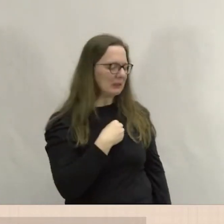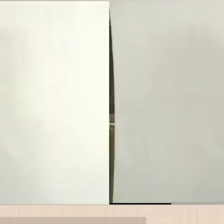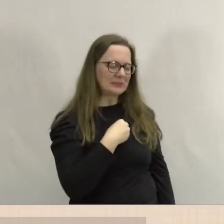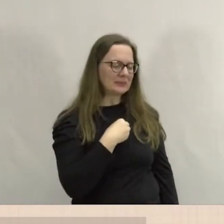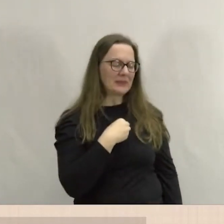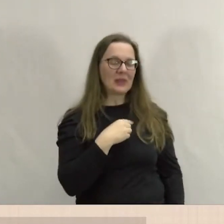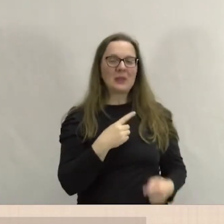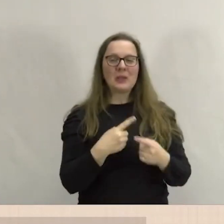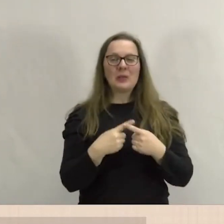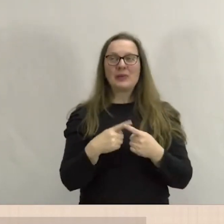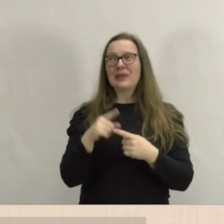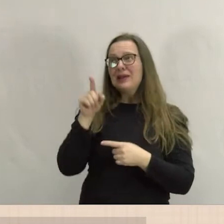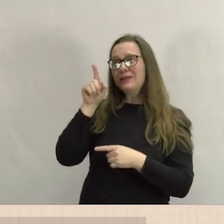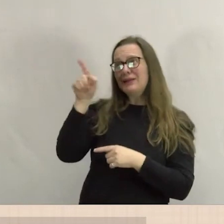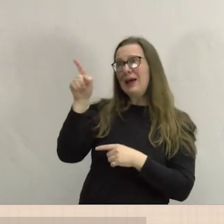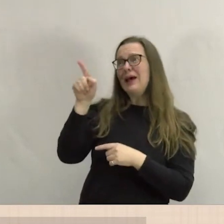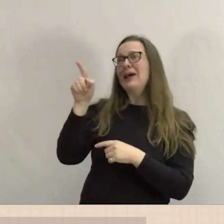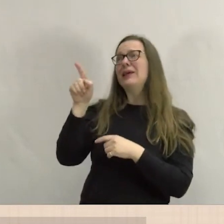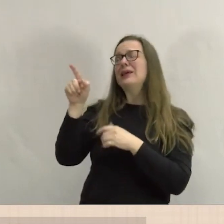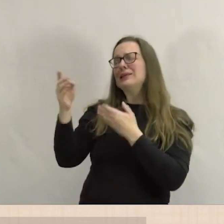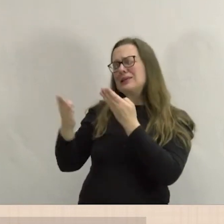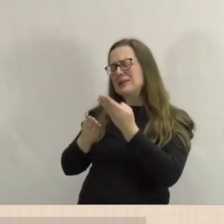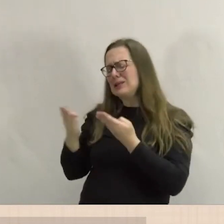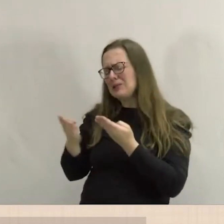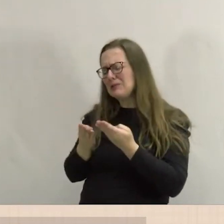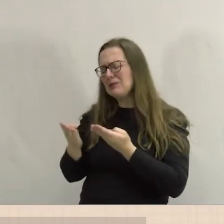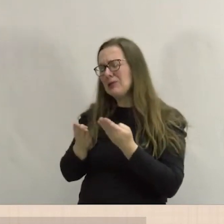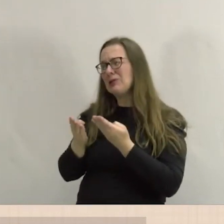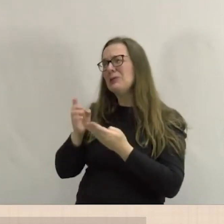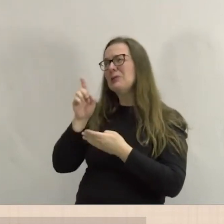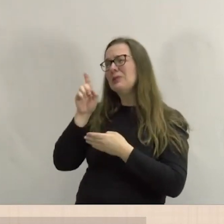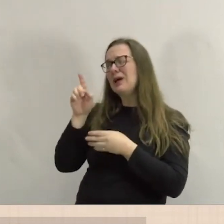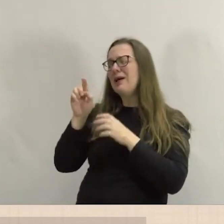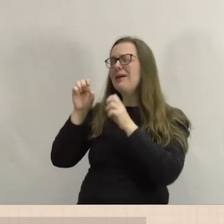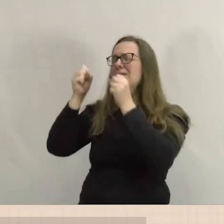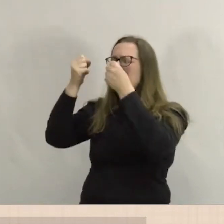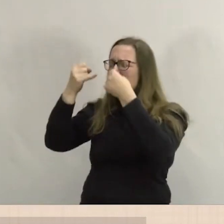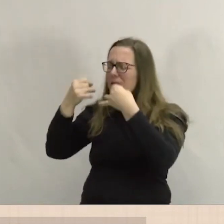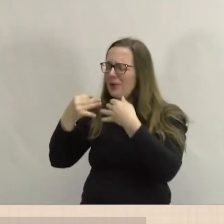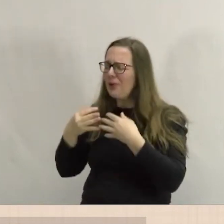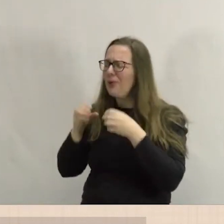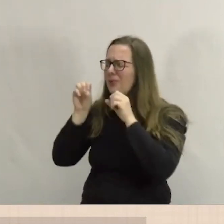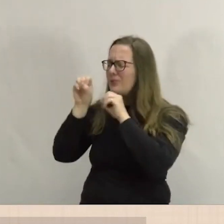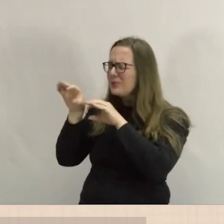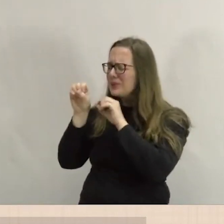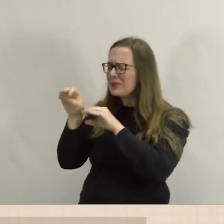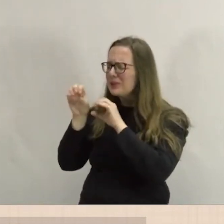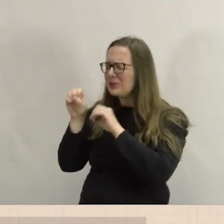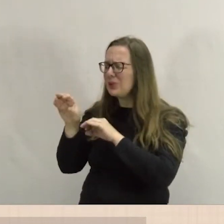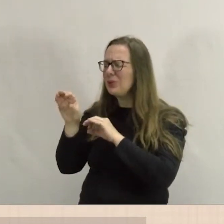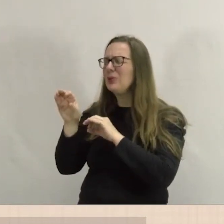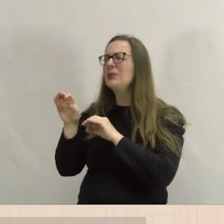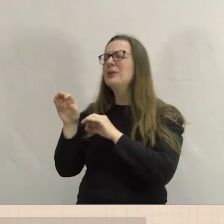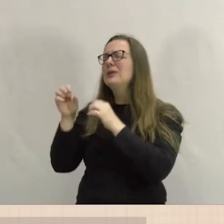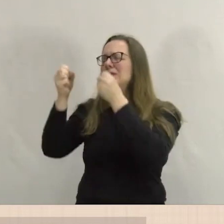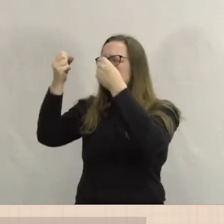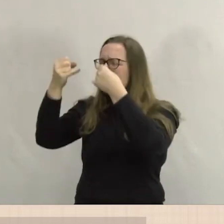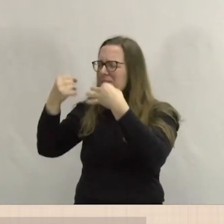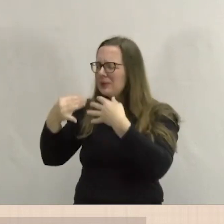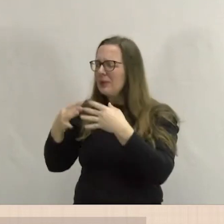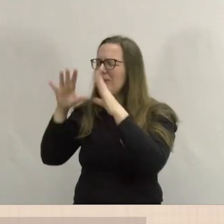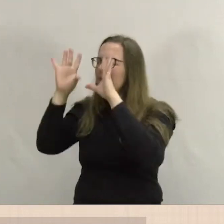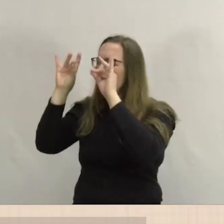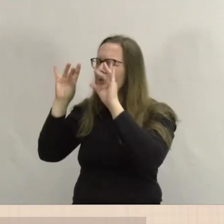3 anos, 2 anos ensinando na escola de Tirano, preparando os obreiros, falando